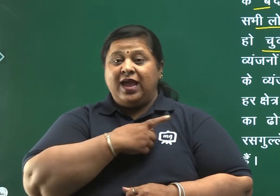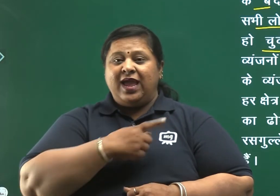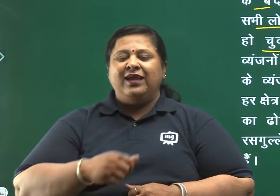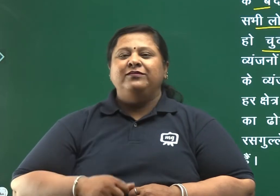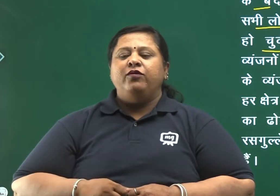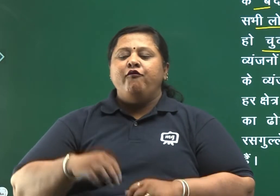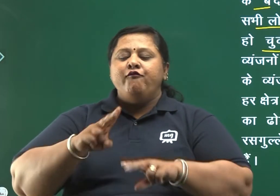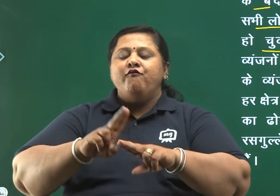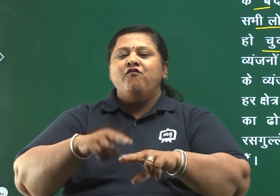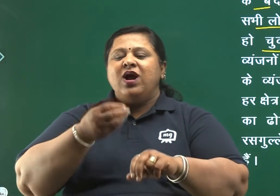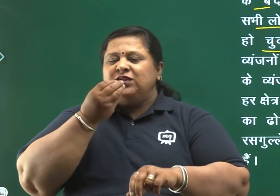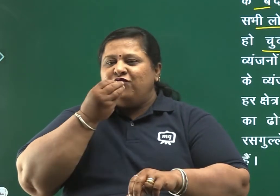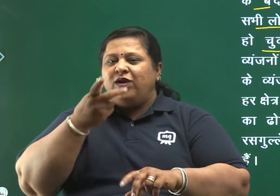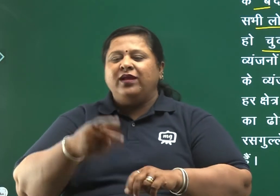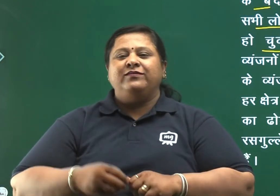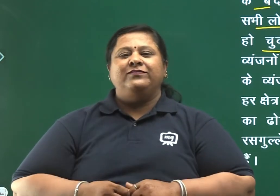एक फास्ट फूड है।